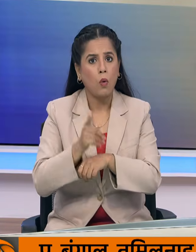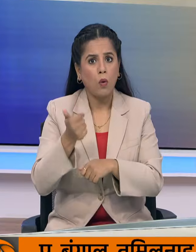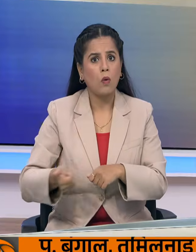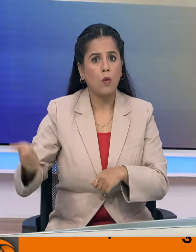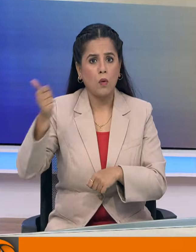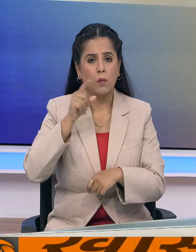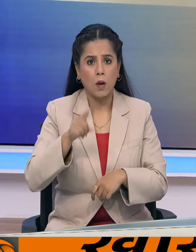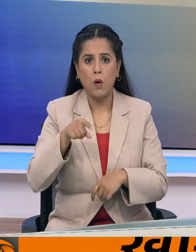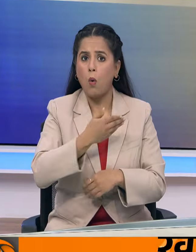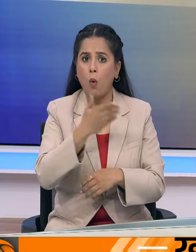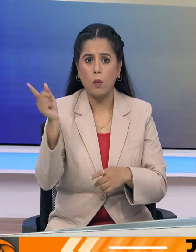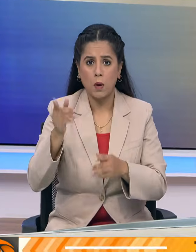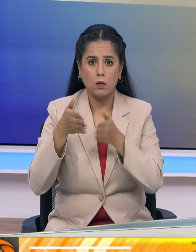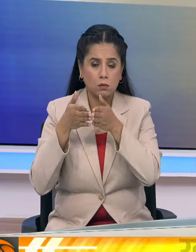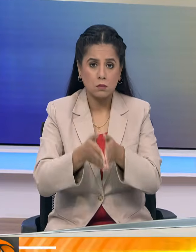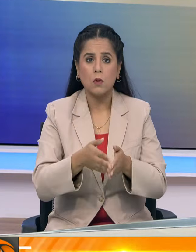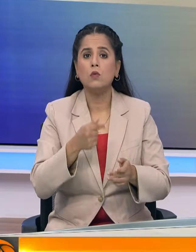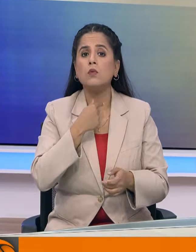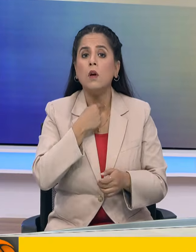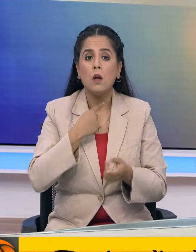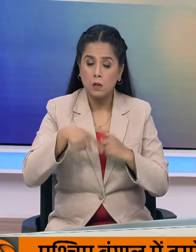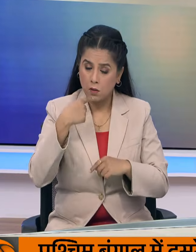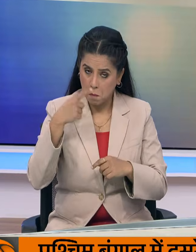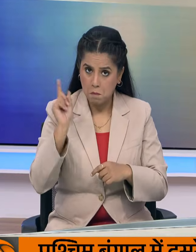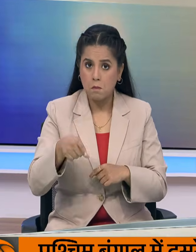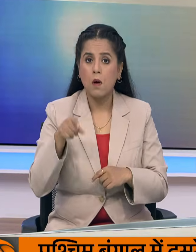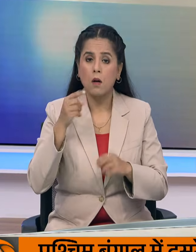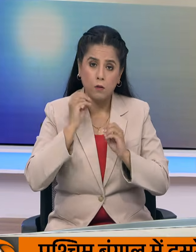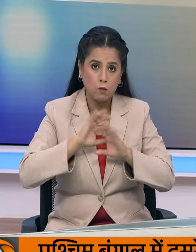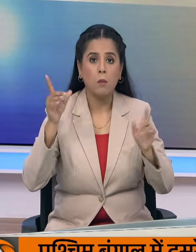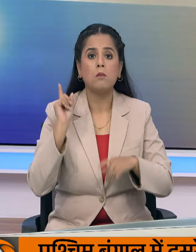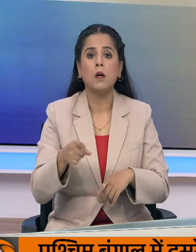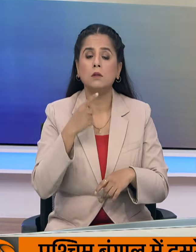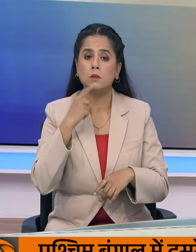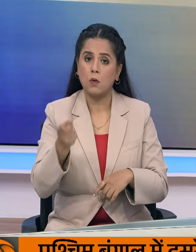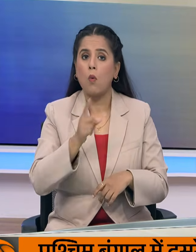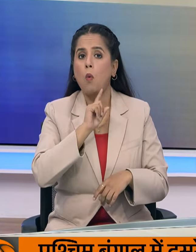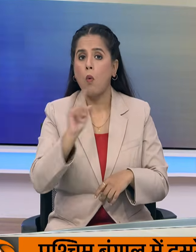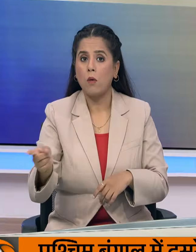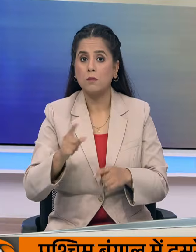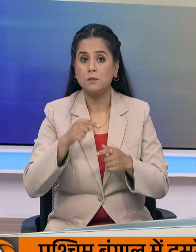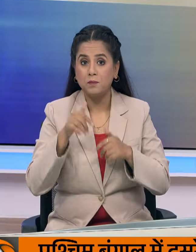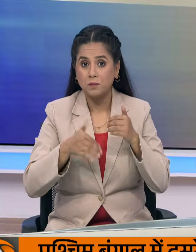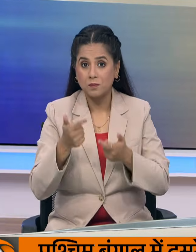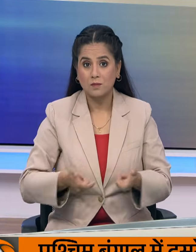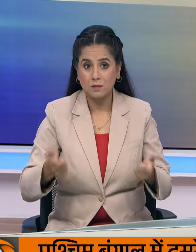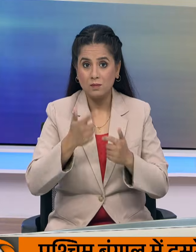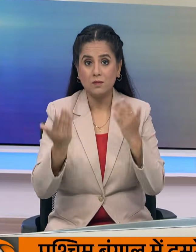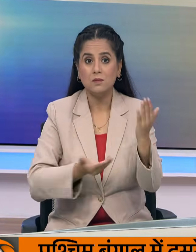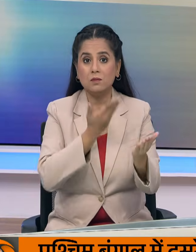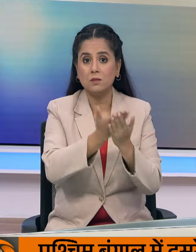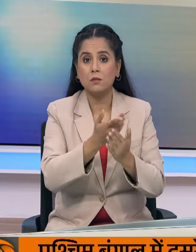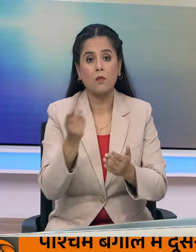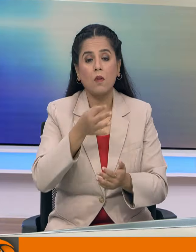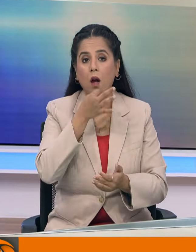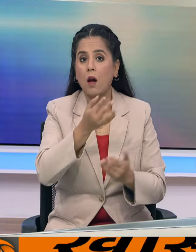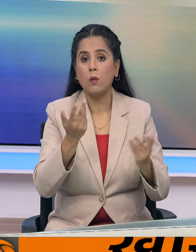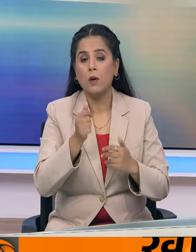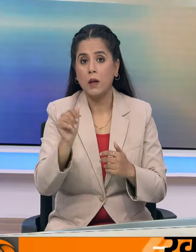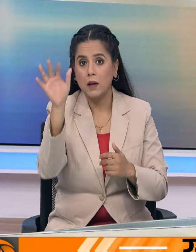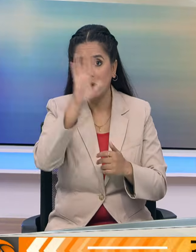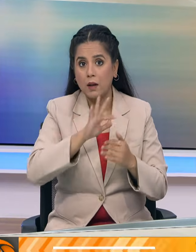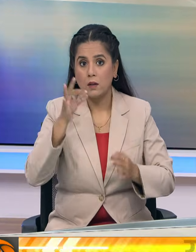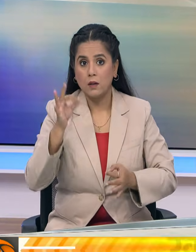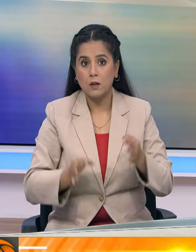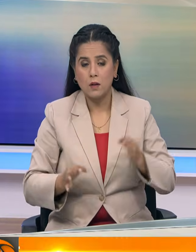को सार्वजनिक रूप से माफी मांगने का निर्देश दिया जाए। आयोग को सौंपे गए ज्ञापन में यह भी मांग की गई है कि भारतीय